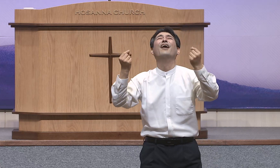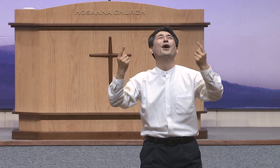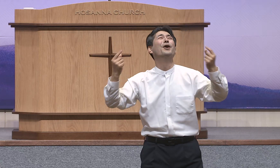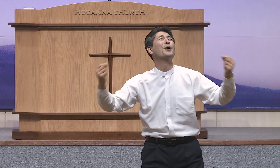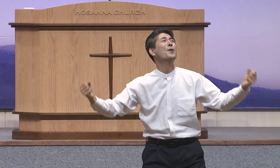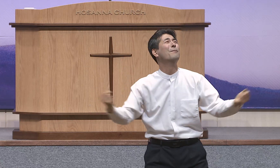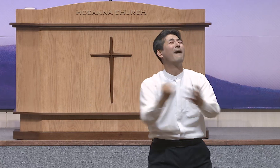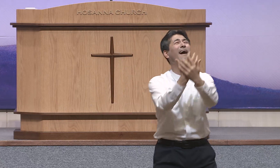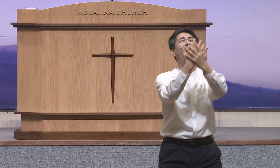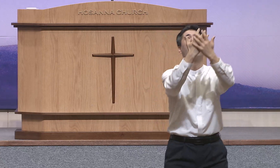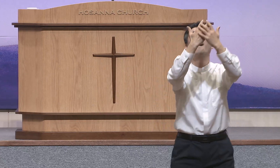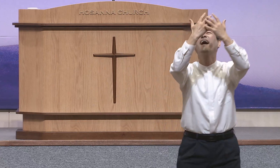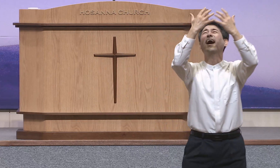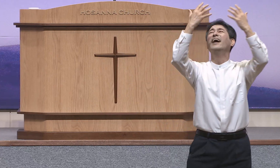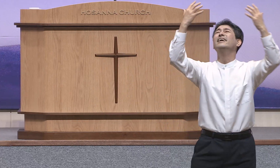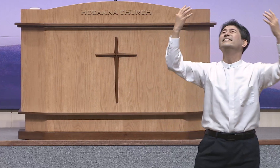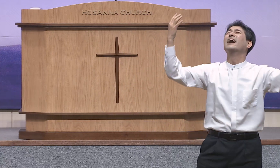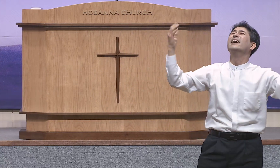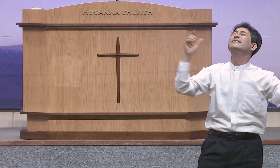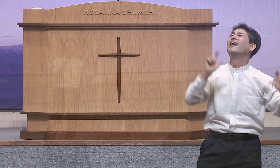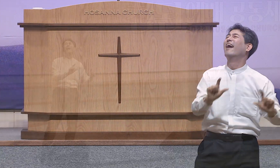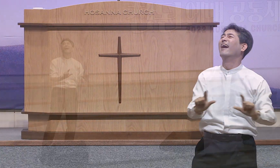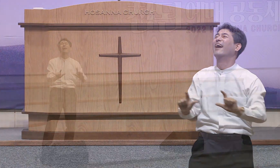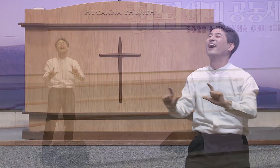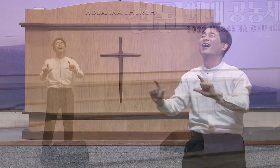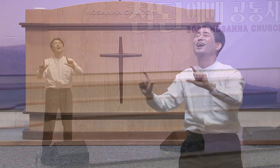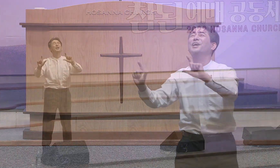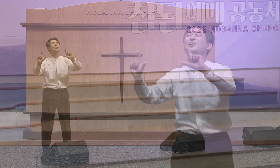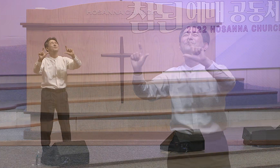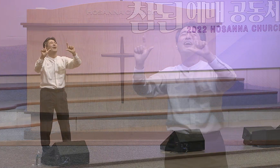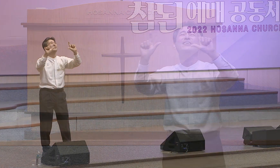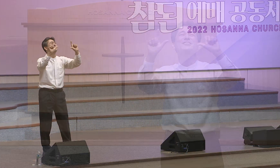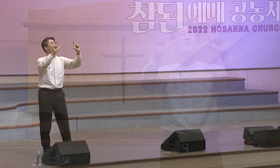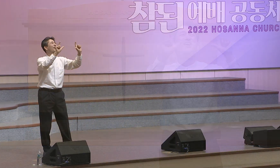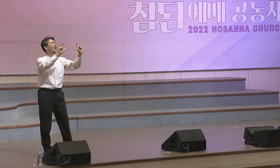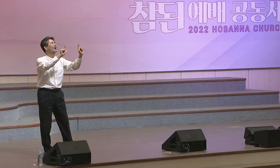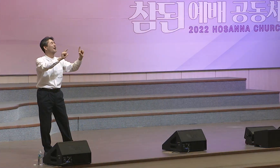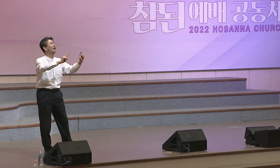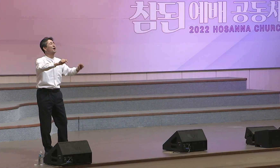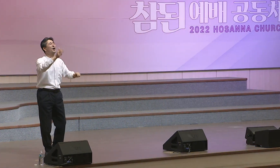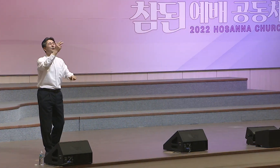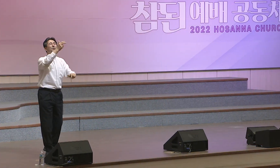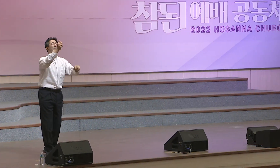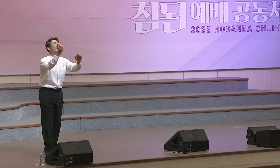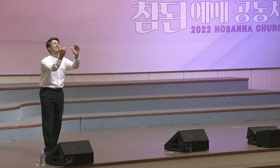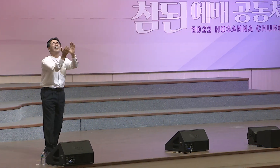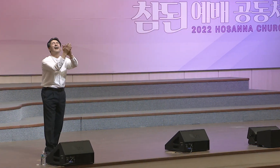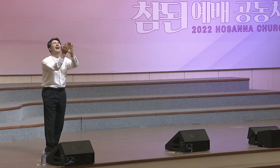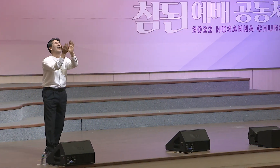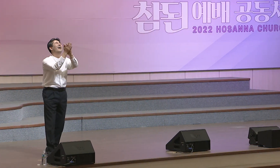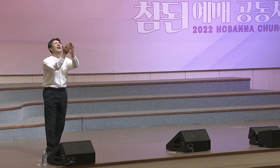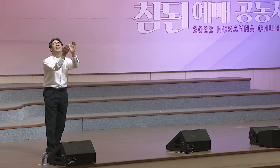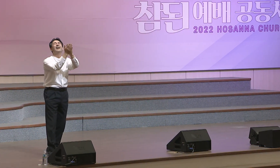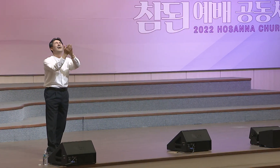해처럼 밝게 살면서 주